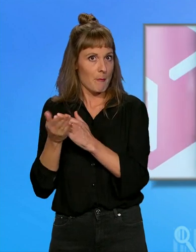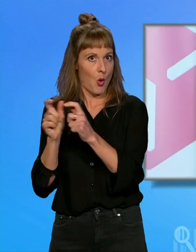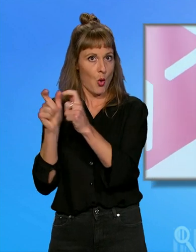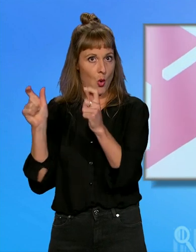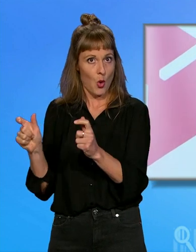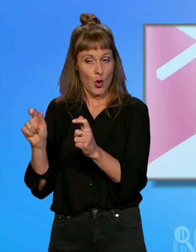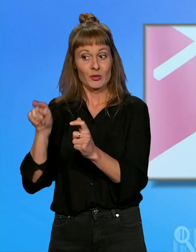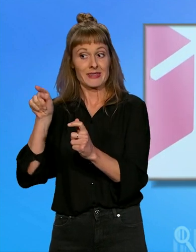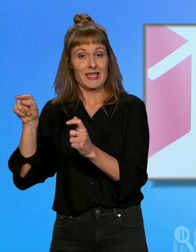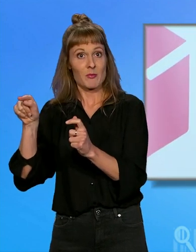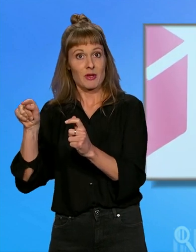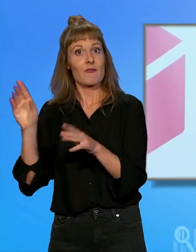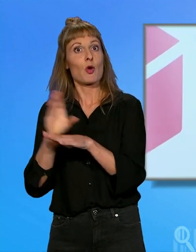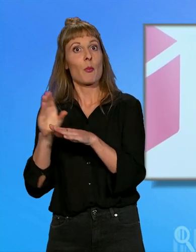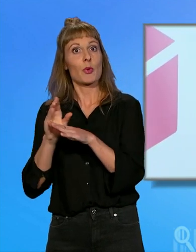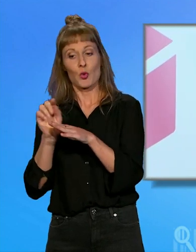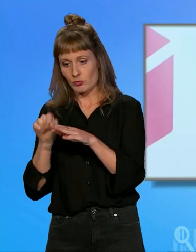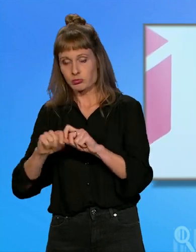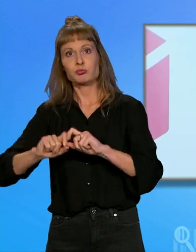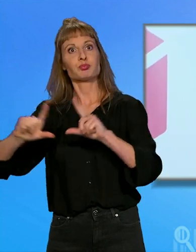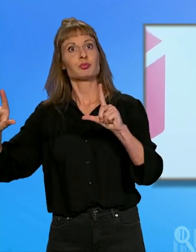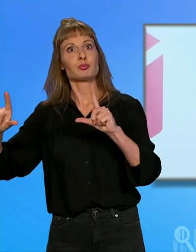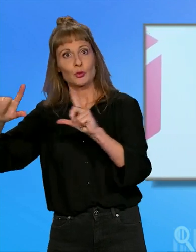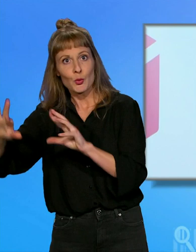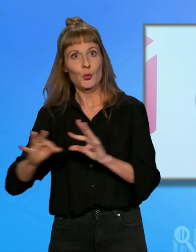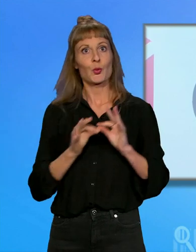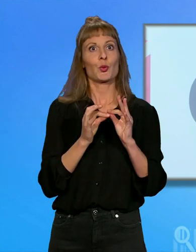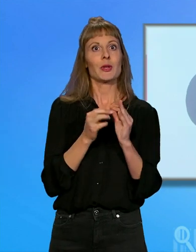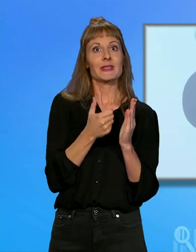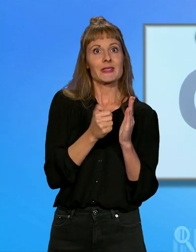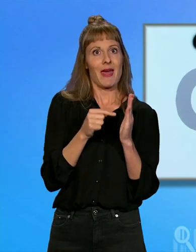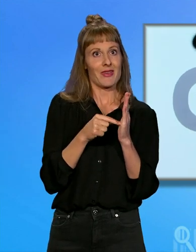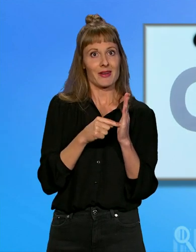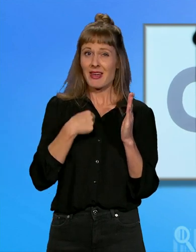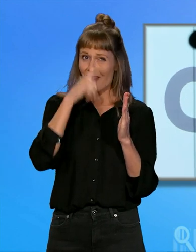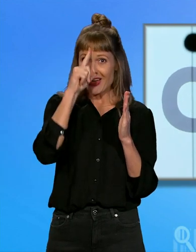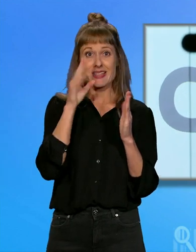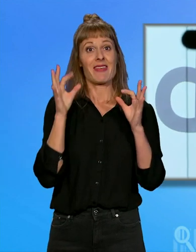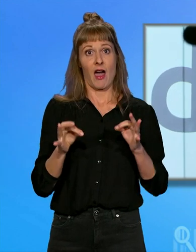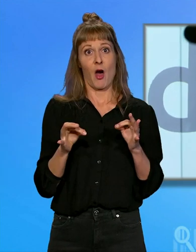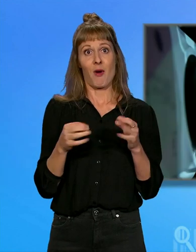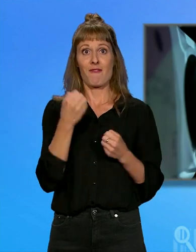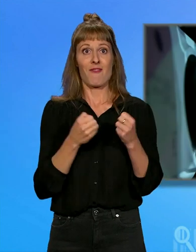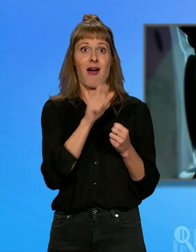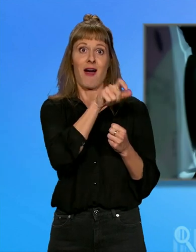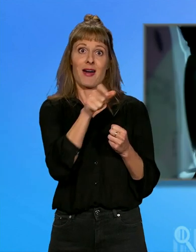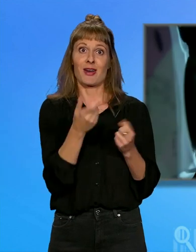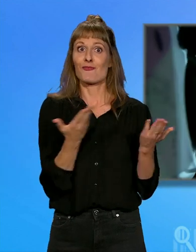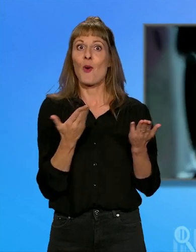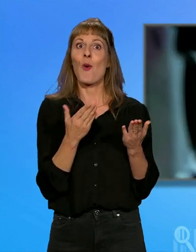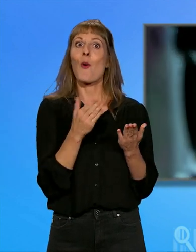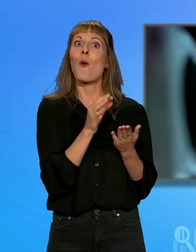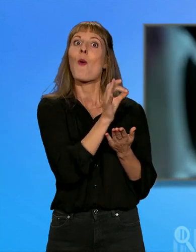auch genau, was auf dem Scanner steht. Das heisst, der DPD-Mitarbeiter kann den Fahrer also verfolgen. Die